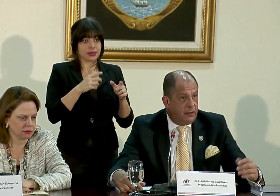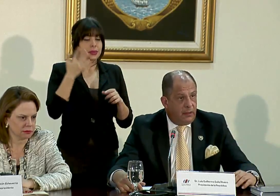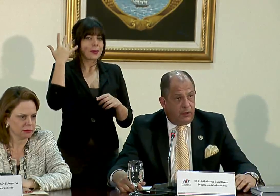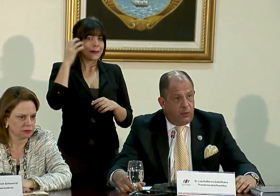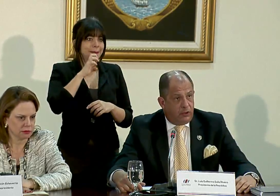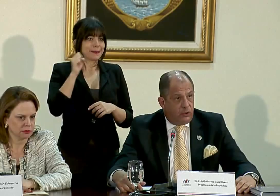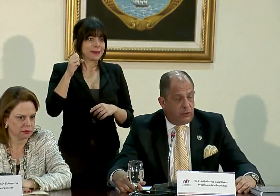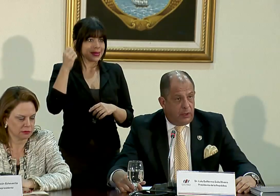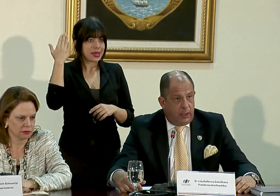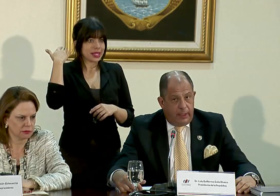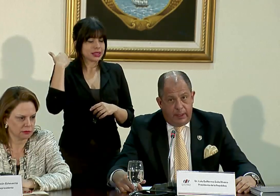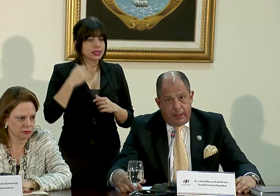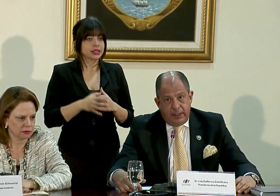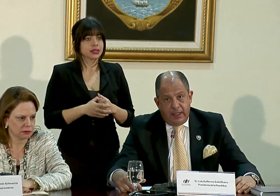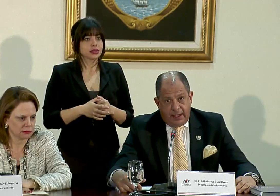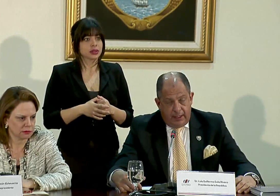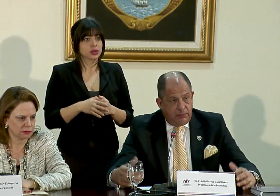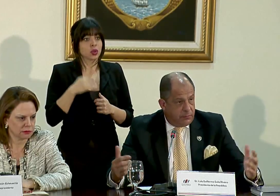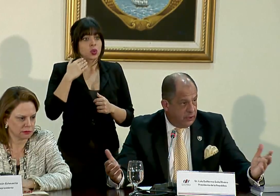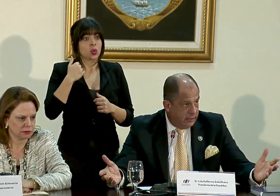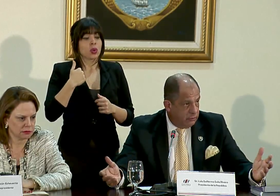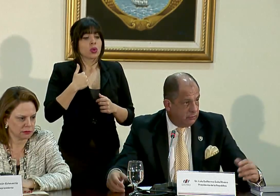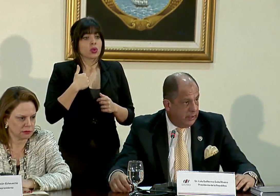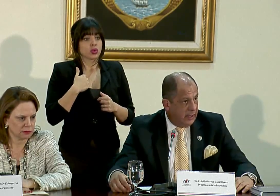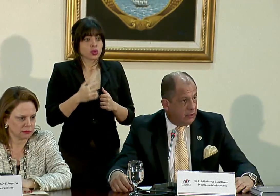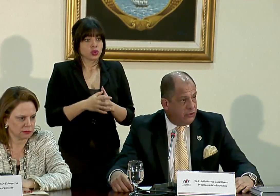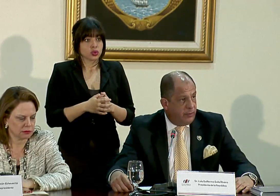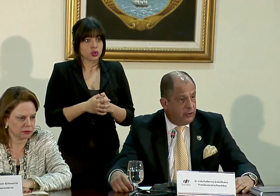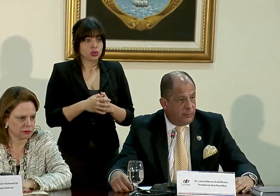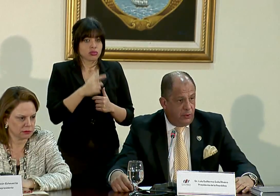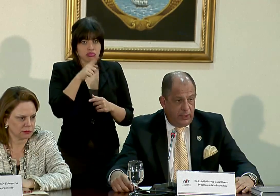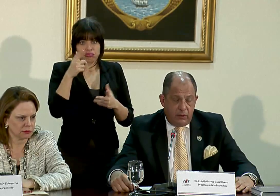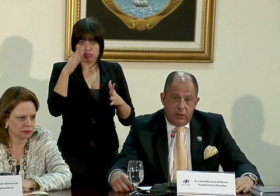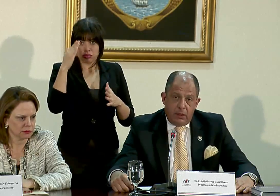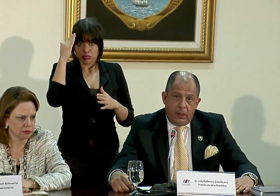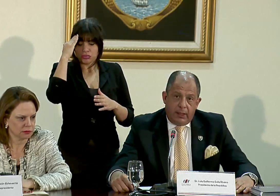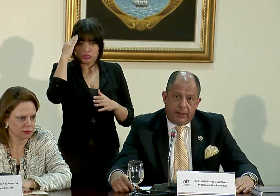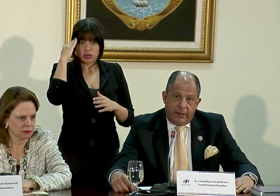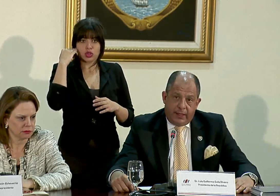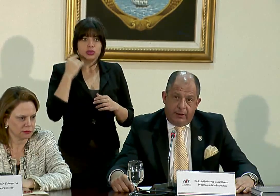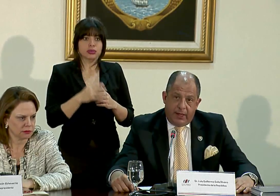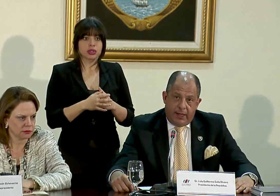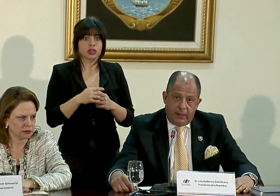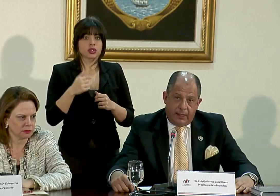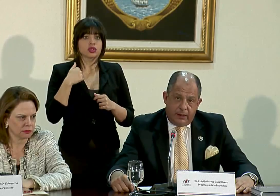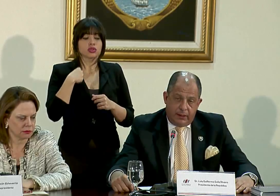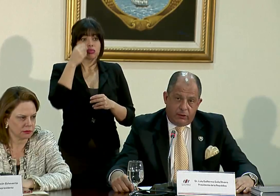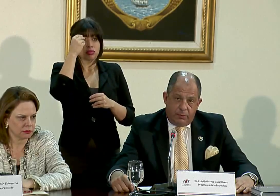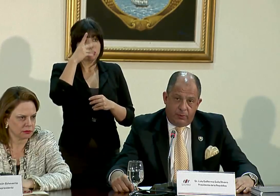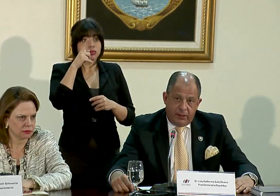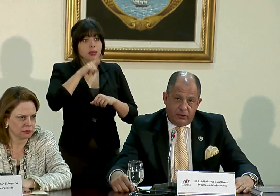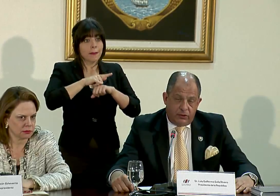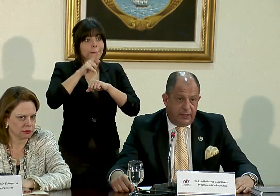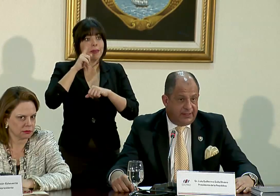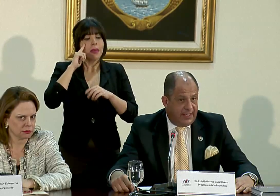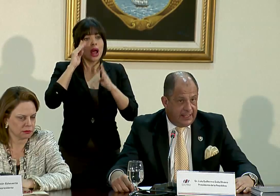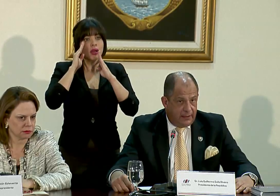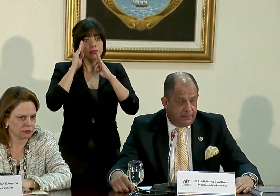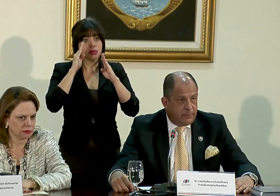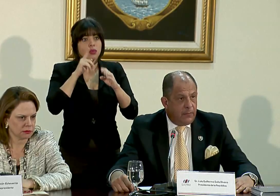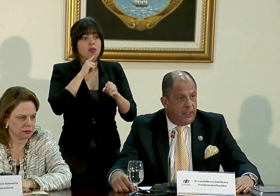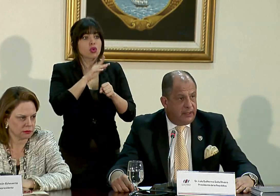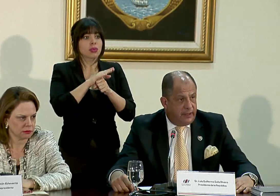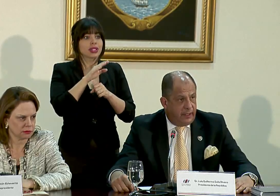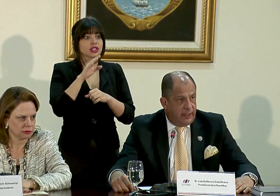meses, cuando indiqué, porque era de conocimiento público, que tendría que viajar a atender compromisos de